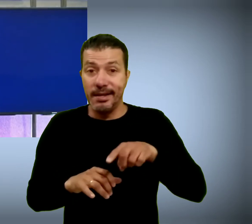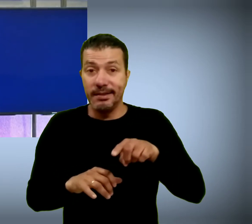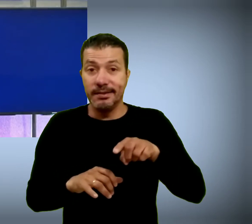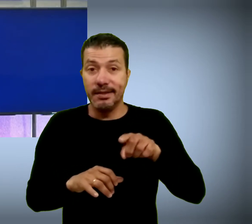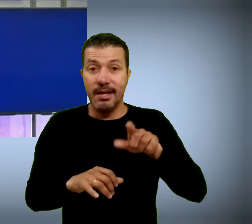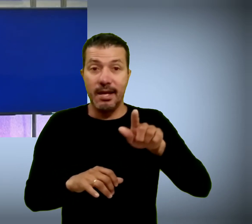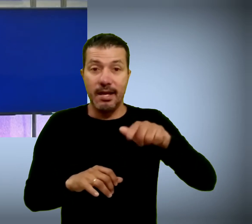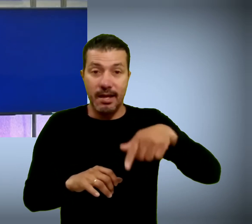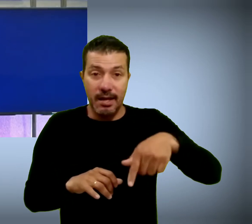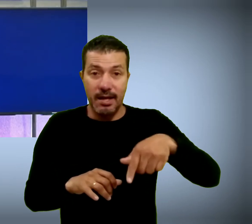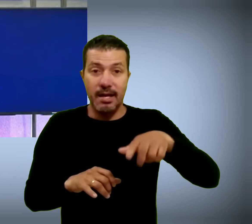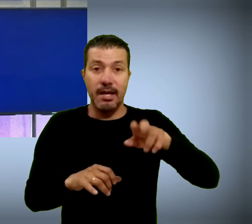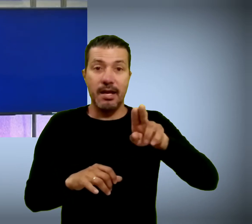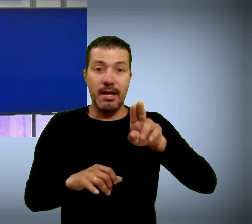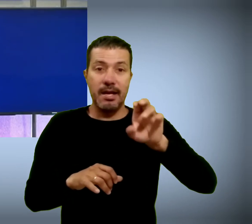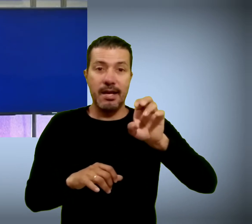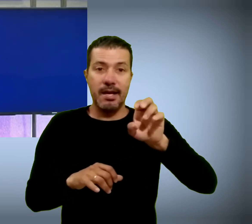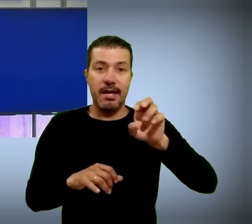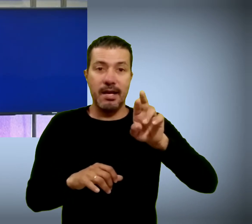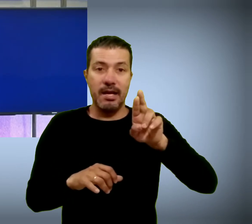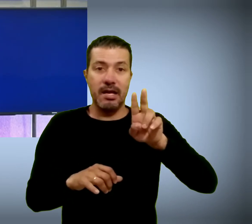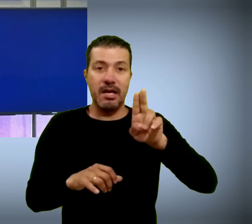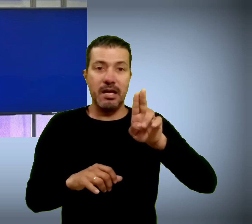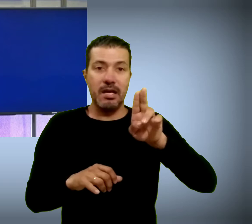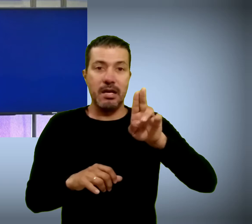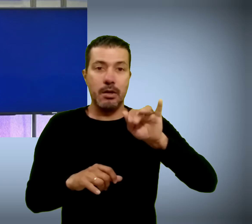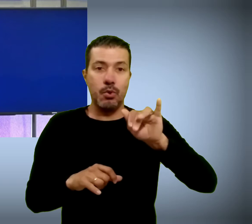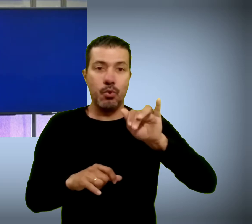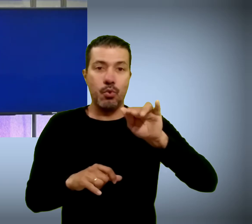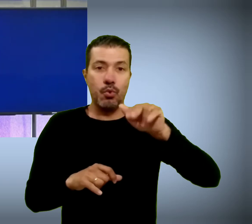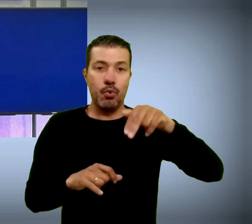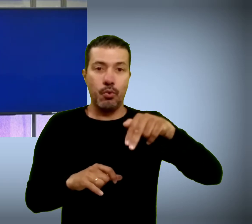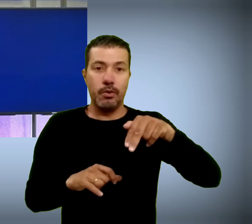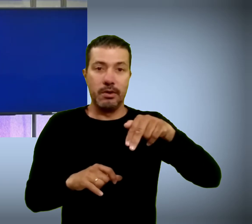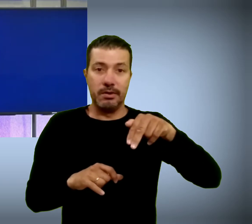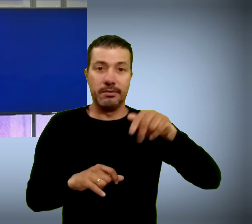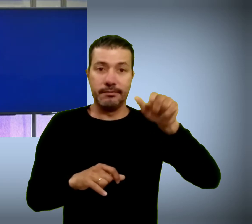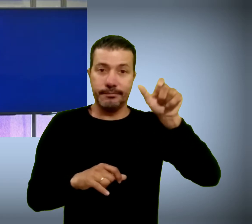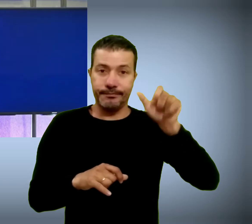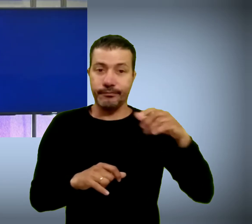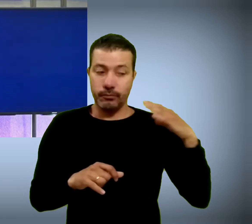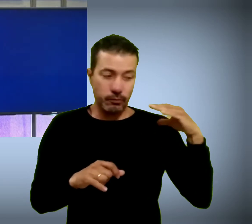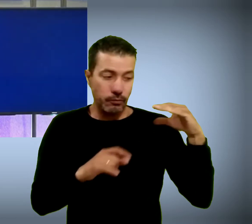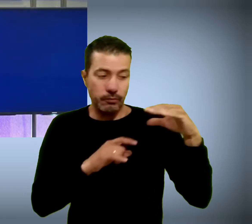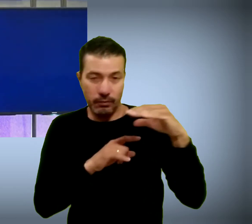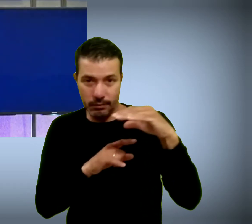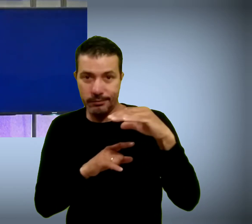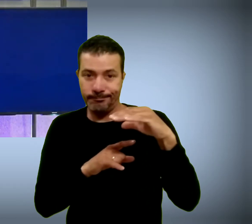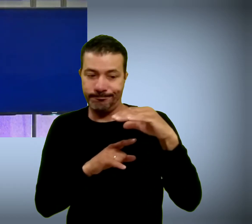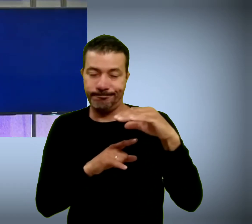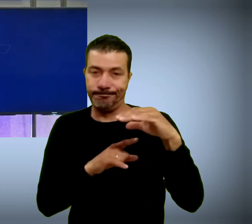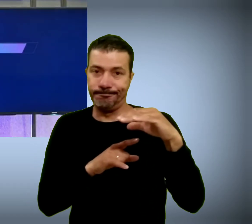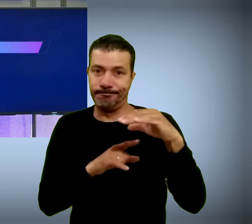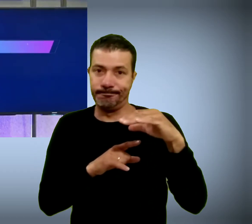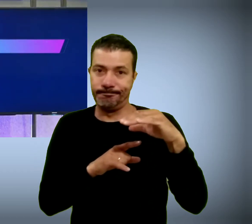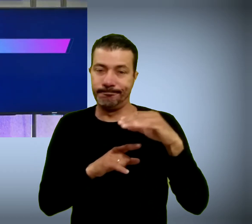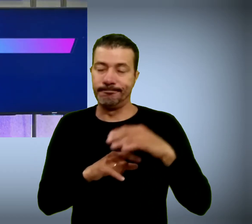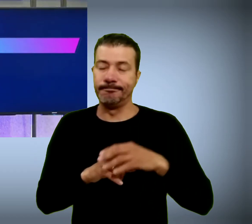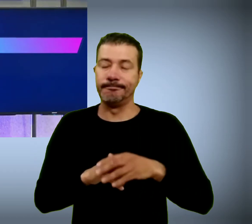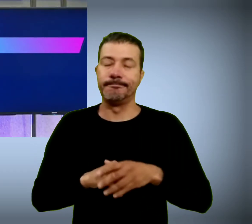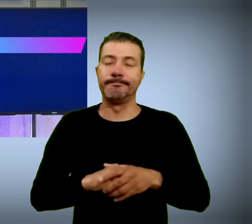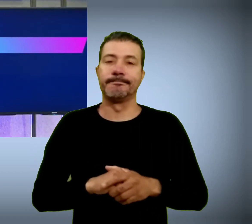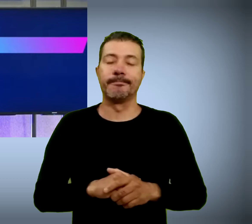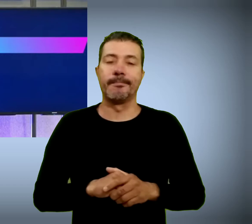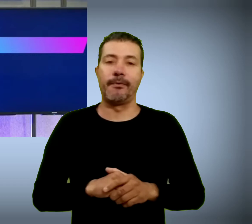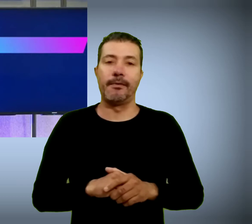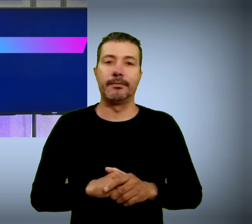e o seu parceiro humano introduziram no planeta Terra. Ok? Muito bem. Vamos continuar a leitura